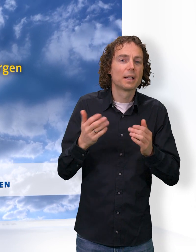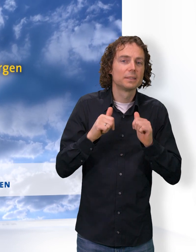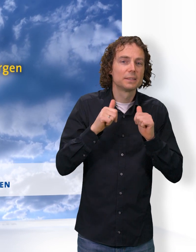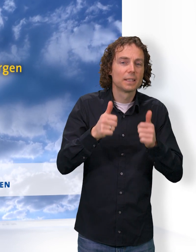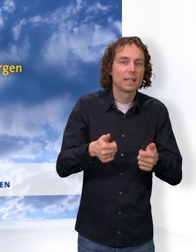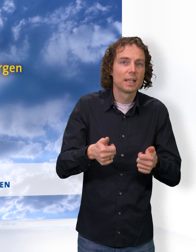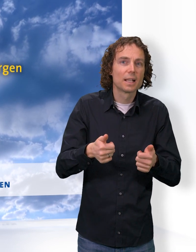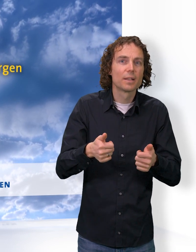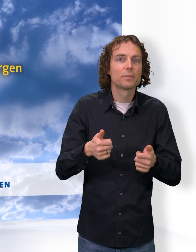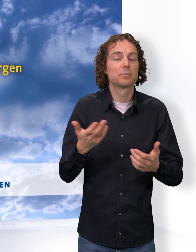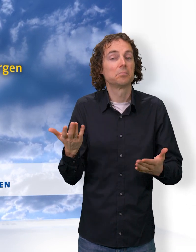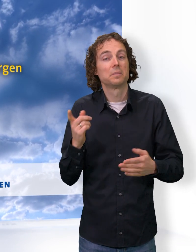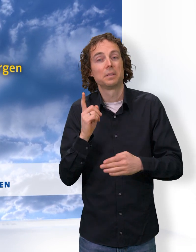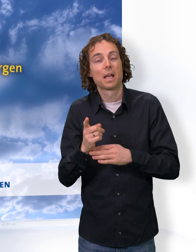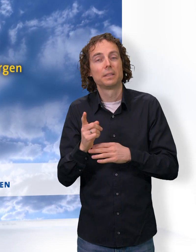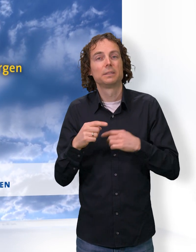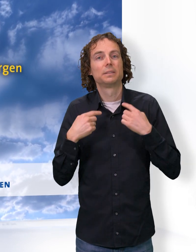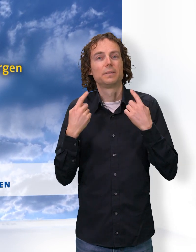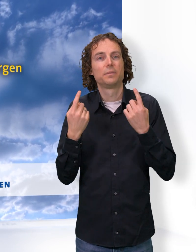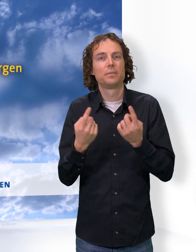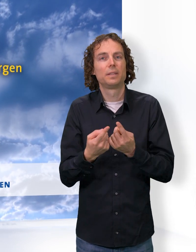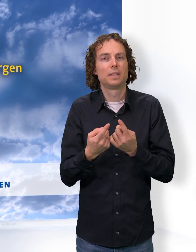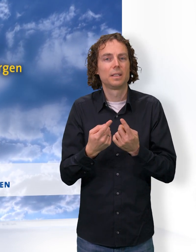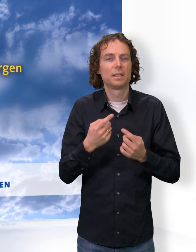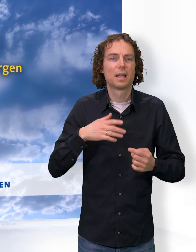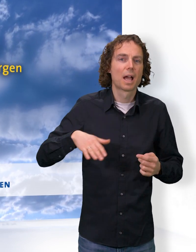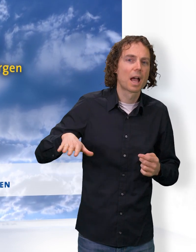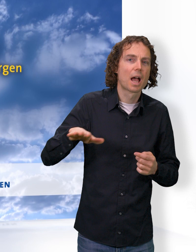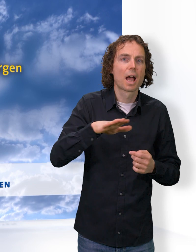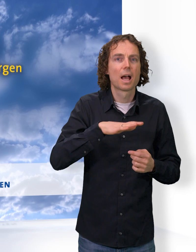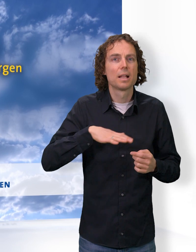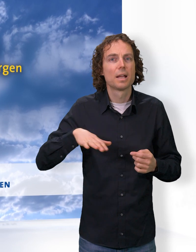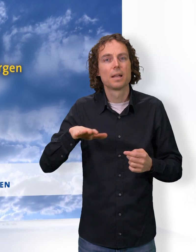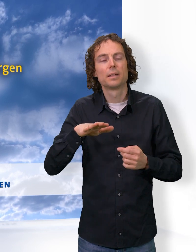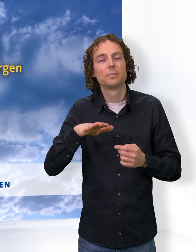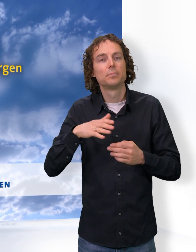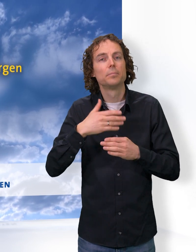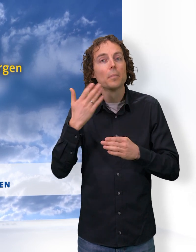es, dass wir alle Morgen